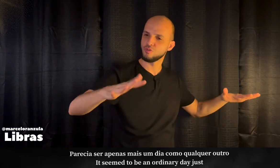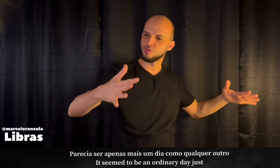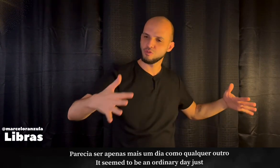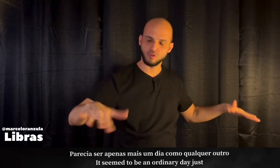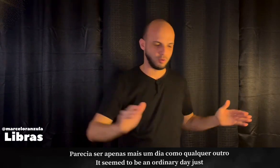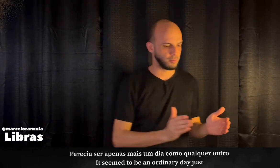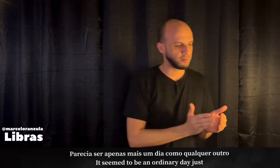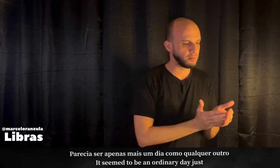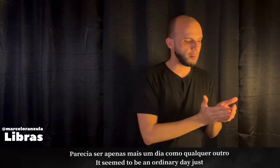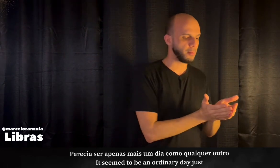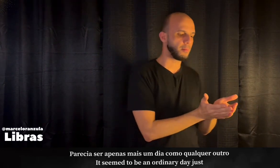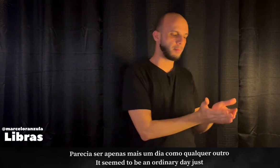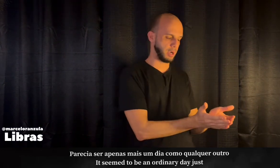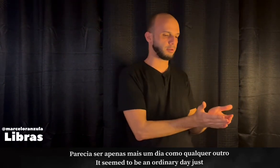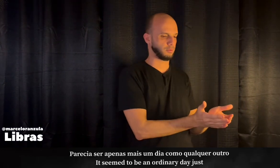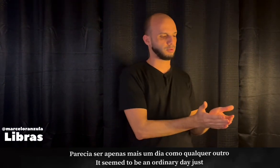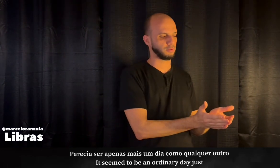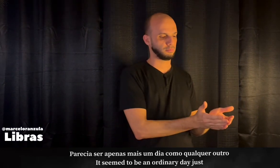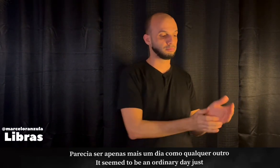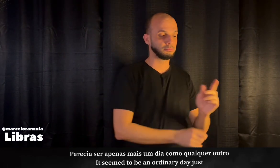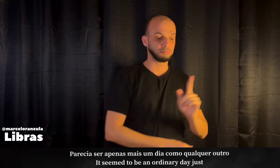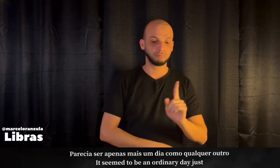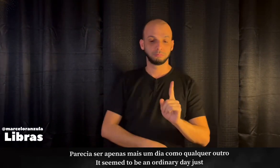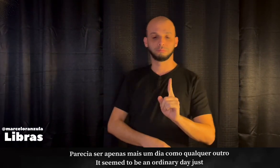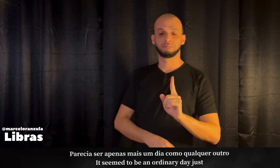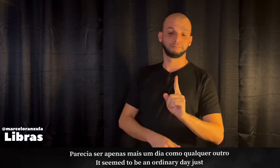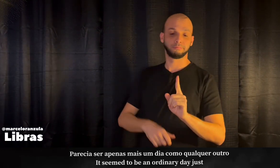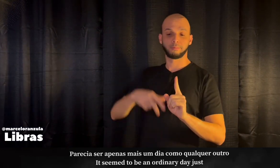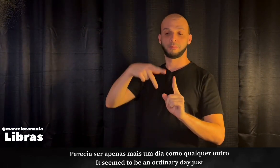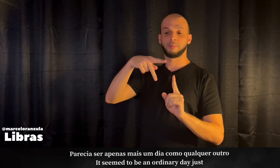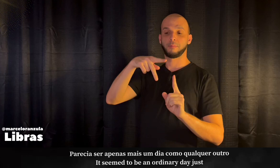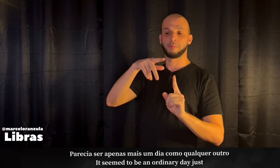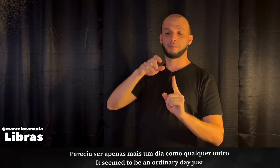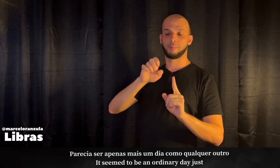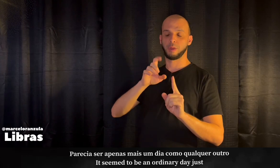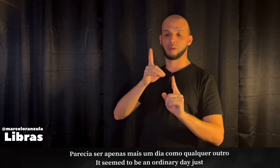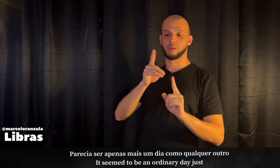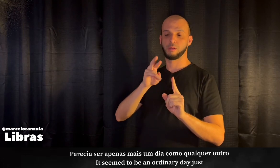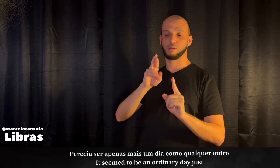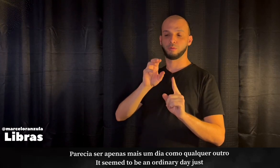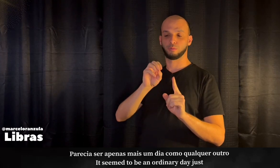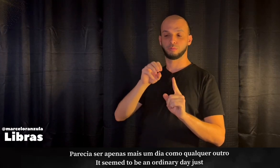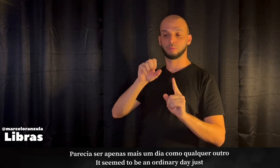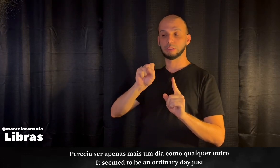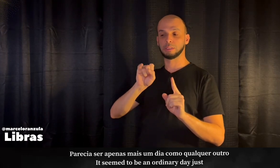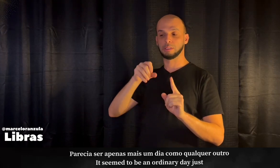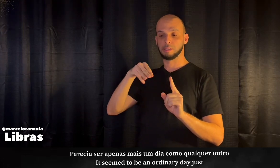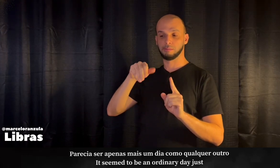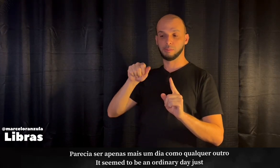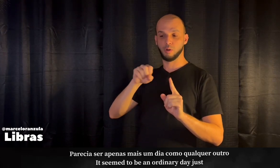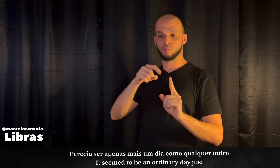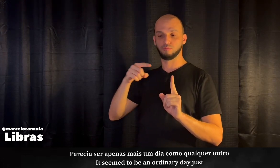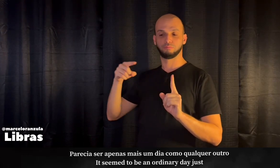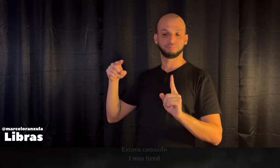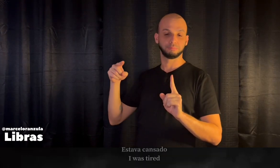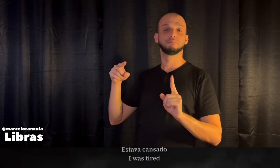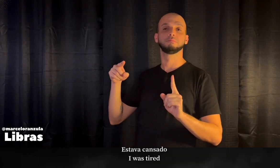Parecia ser apenas mais um dia Como qualquer outro Estava